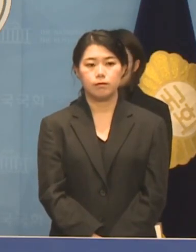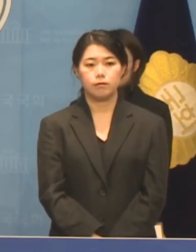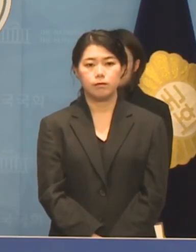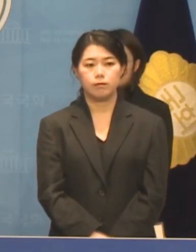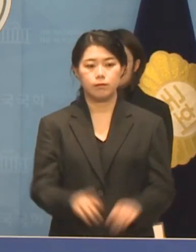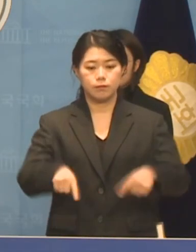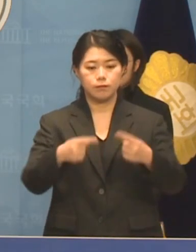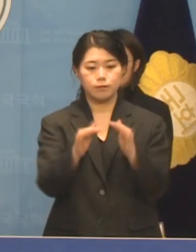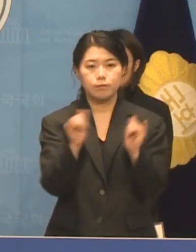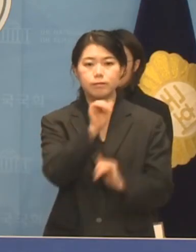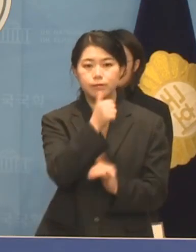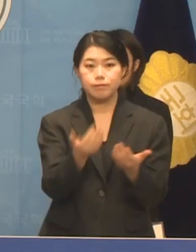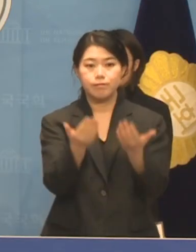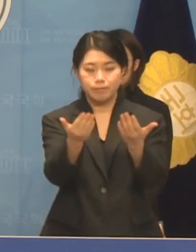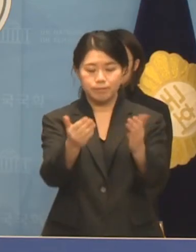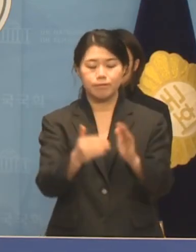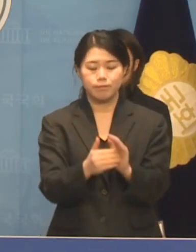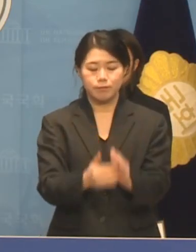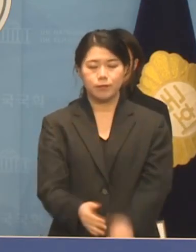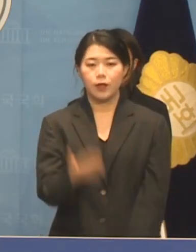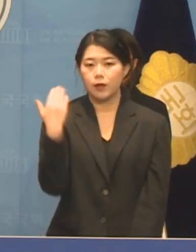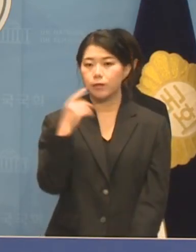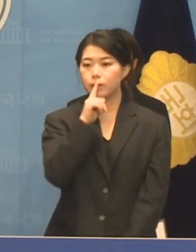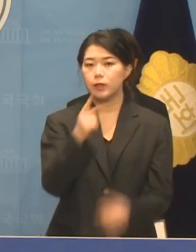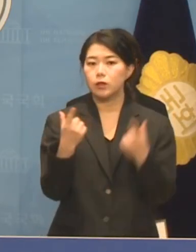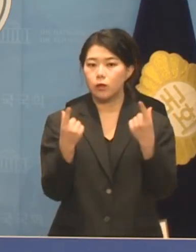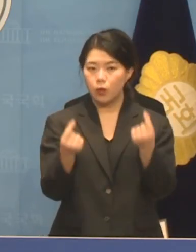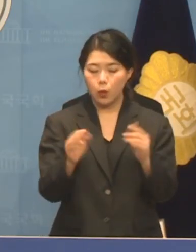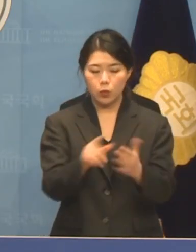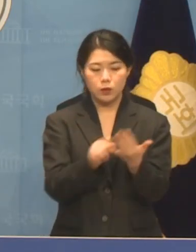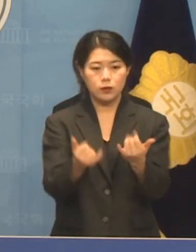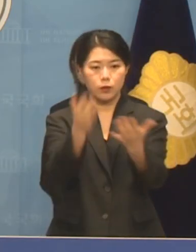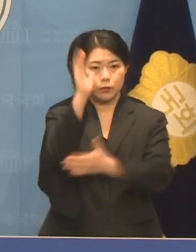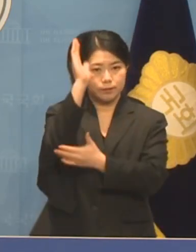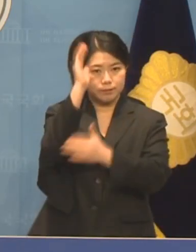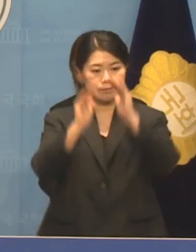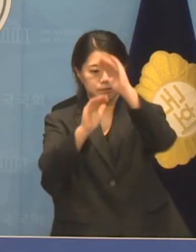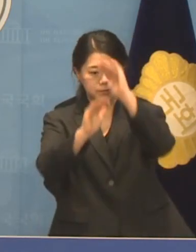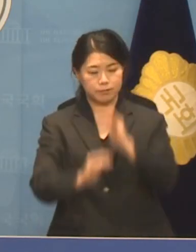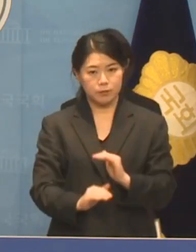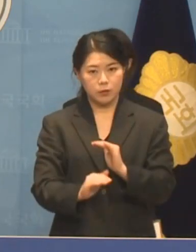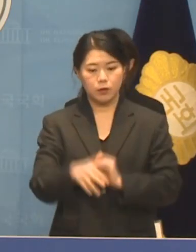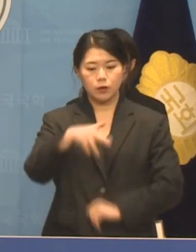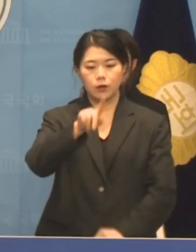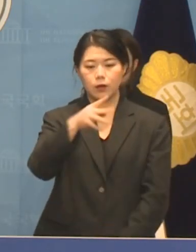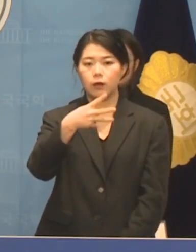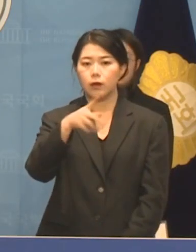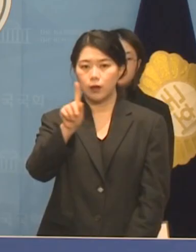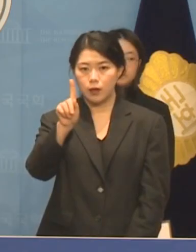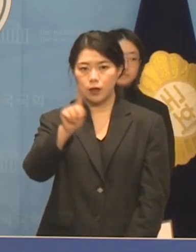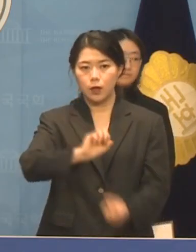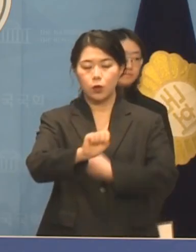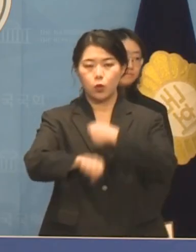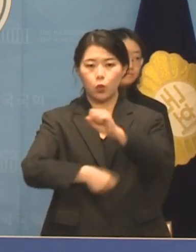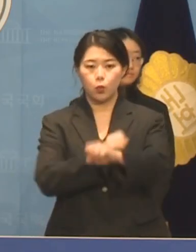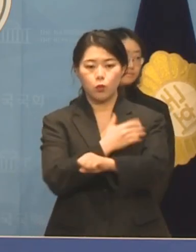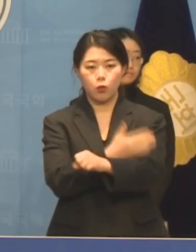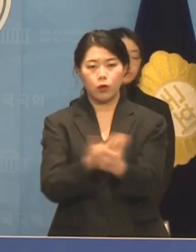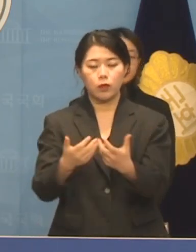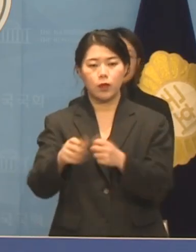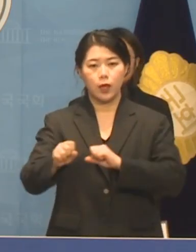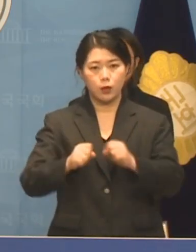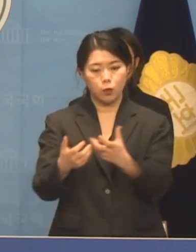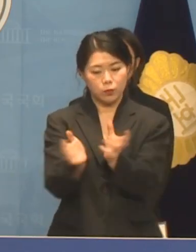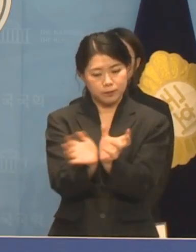참석자 소개를 드렸고요. 앞서 말씀드린 바와 같이 오늘 기자회견 내용은 그 카라 동물권 행동 카라라고 하는